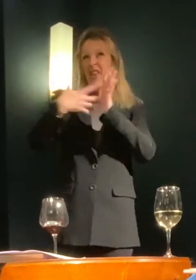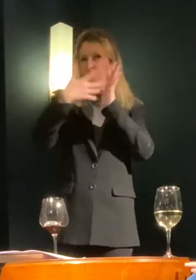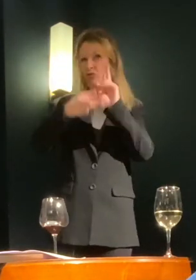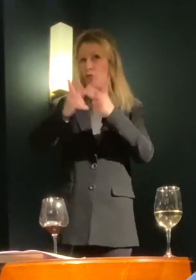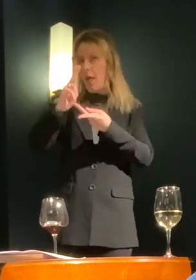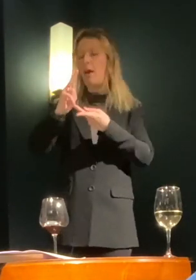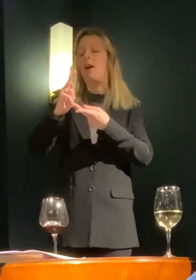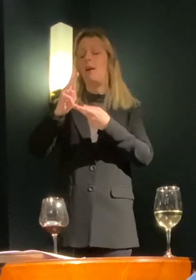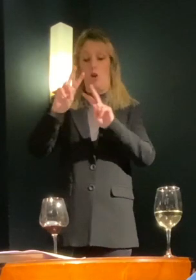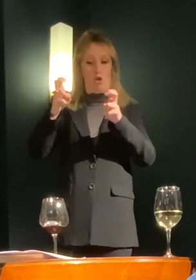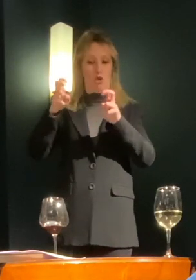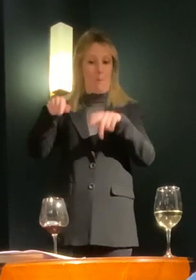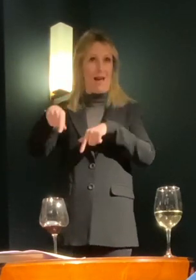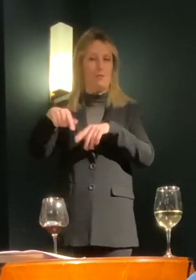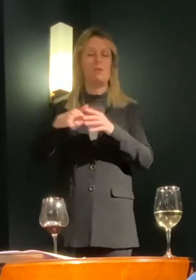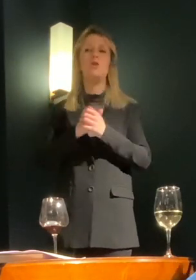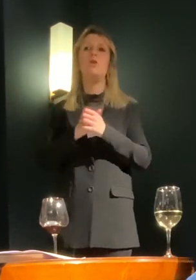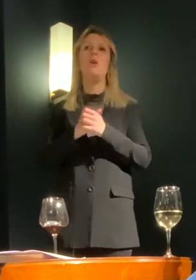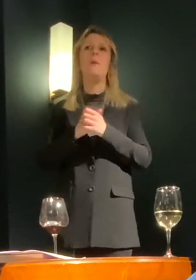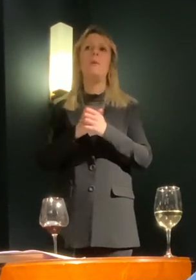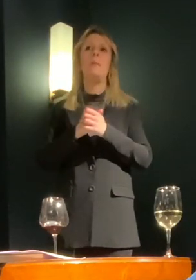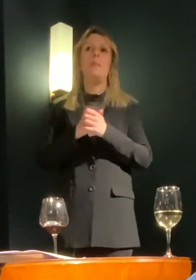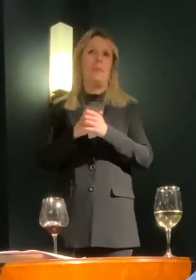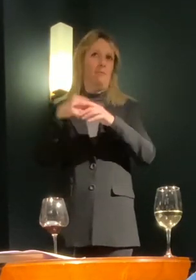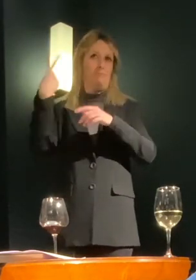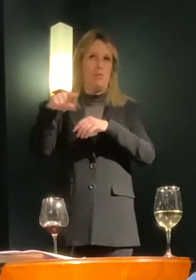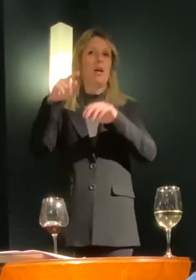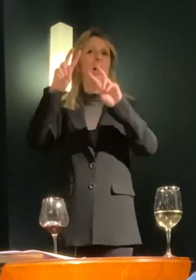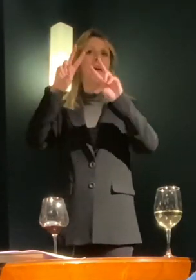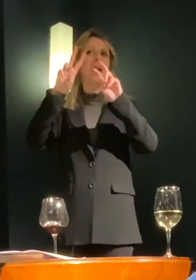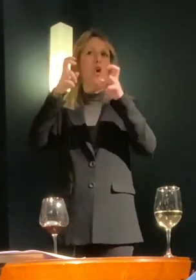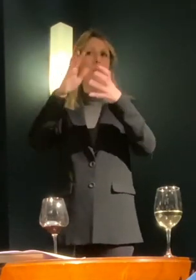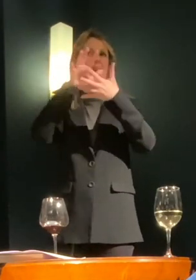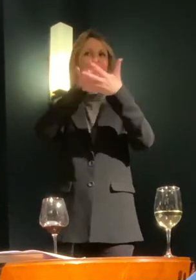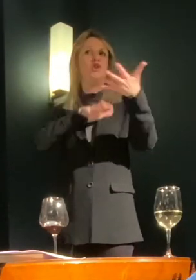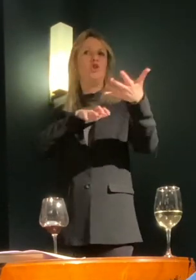romanzo è stata, questo è il mio romanzo d'esordio, per cui io